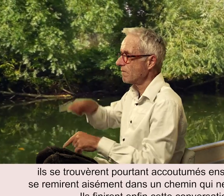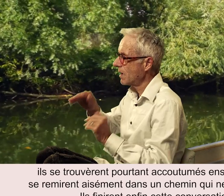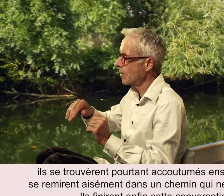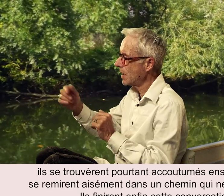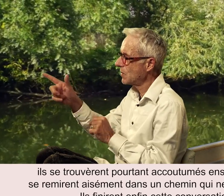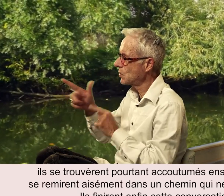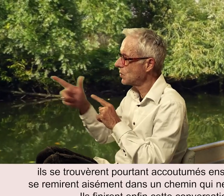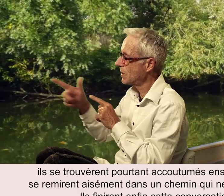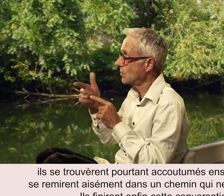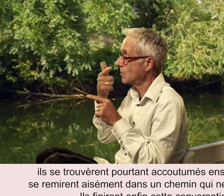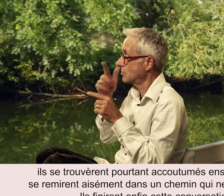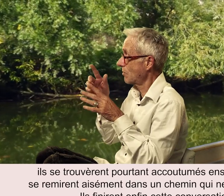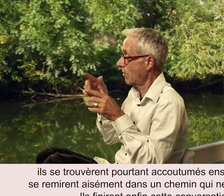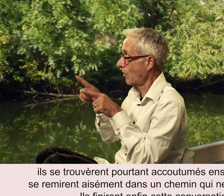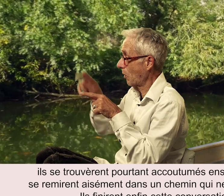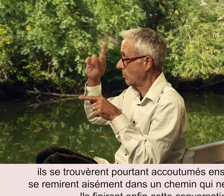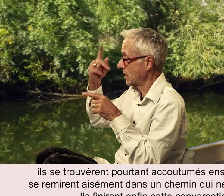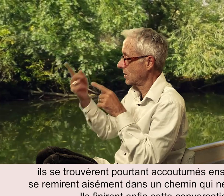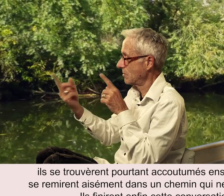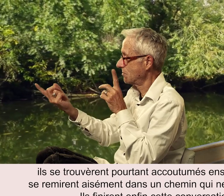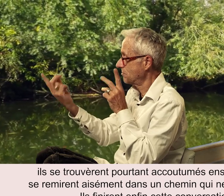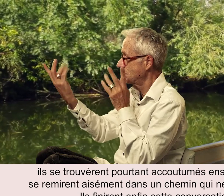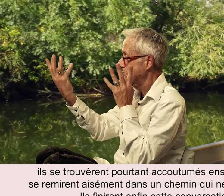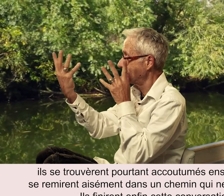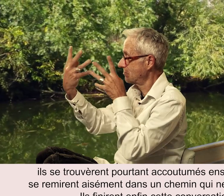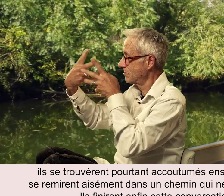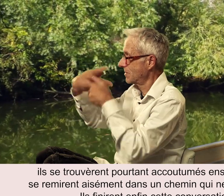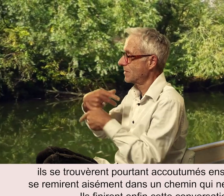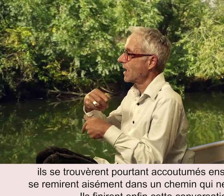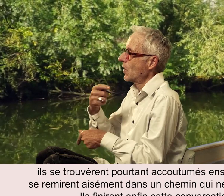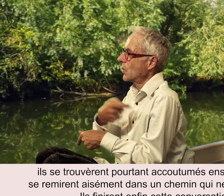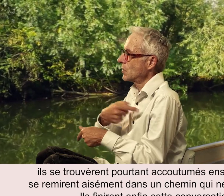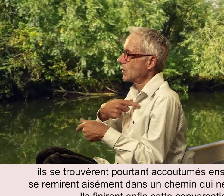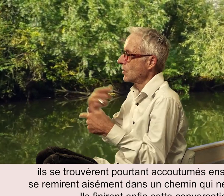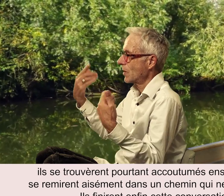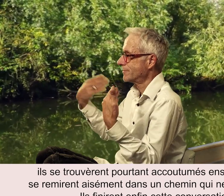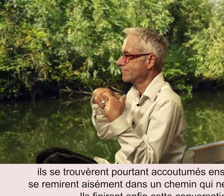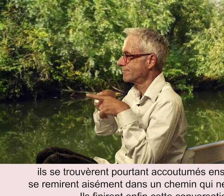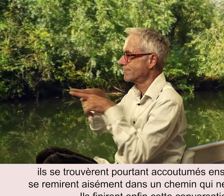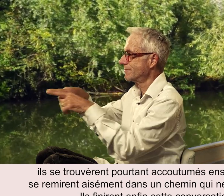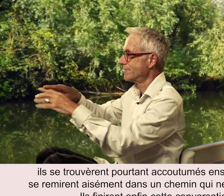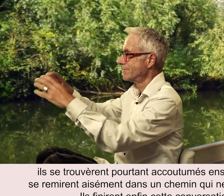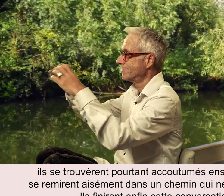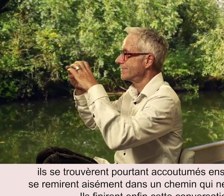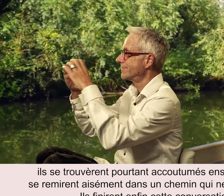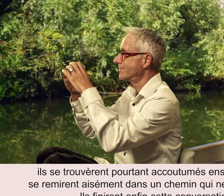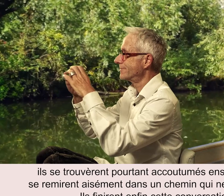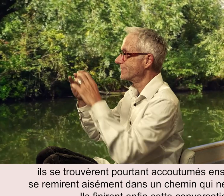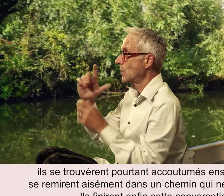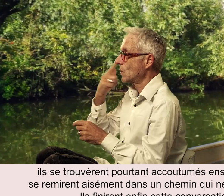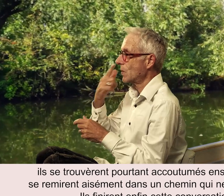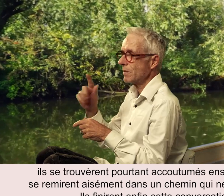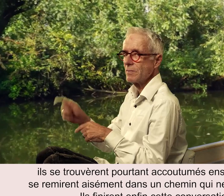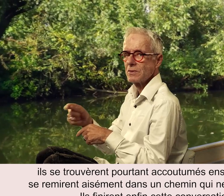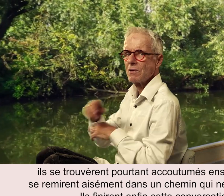pourtant accoutumés ensemble et leur cœur se remit aisément dans un chemin qui ne leur était pas inconnu. Ils finirent